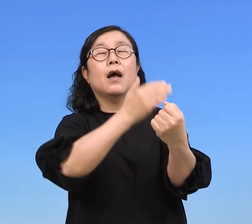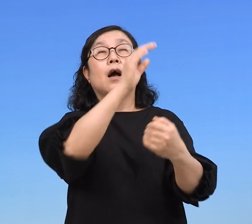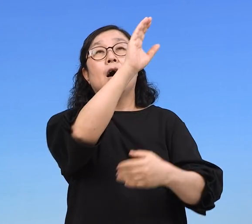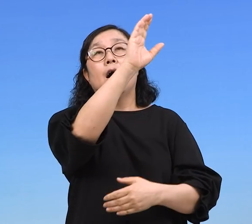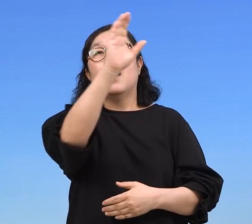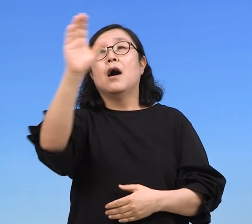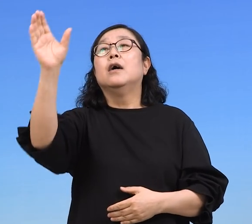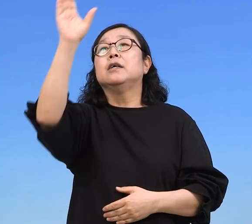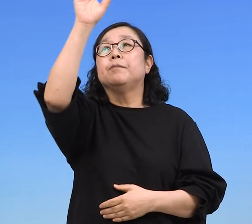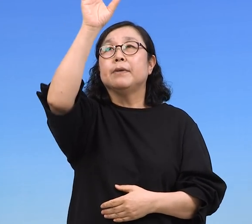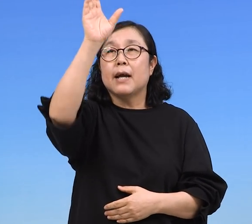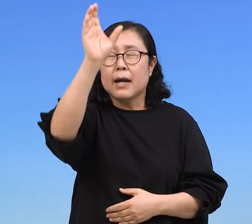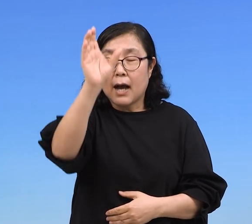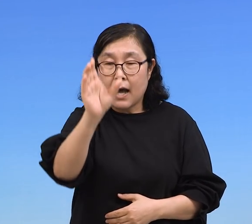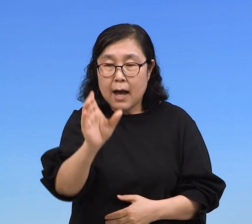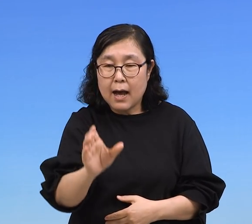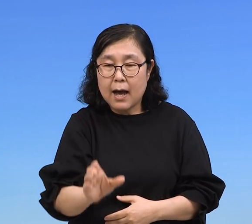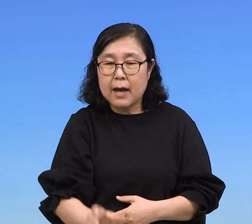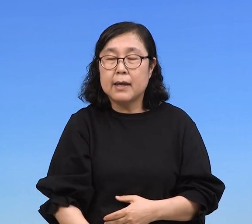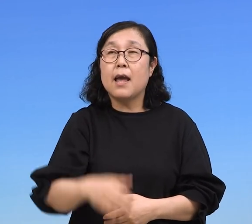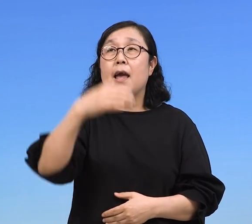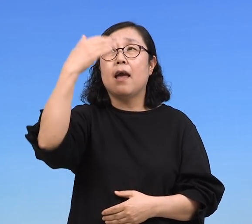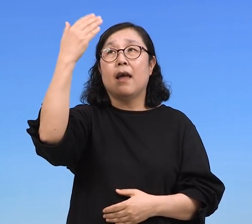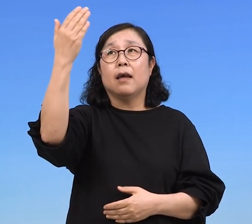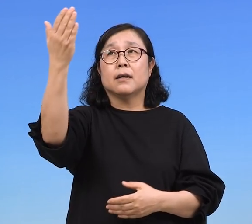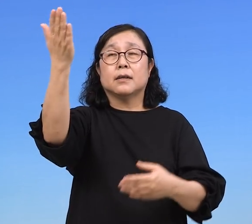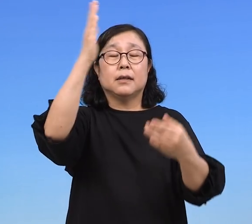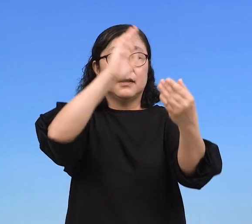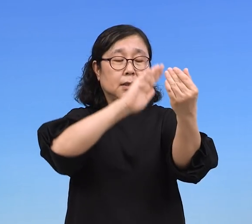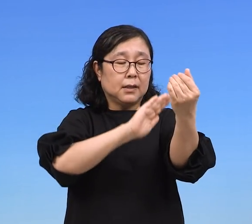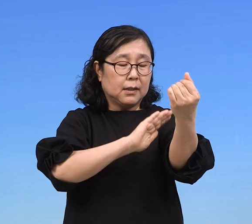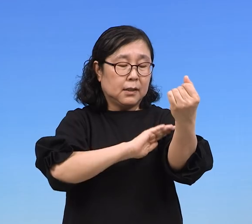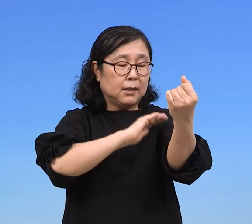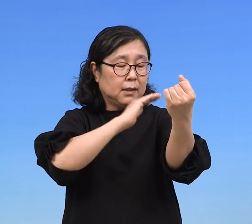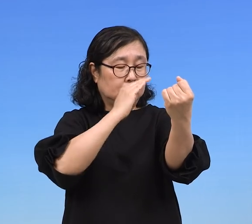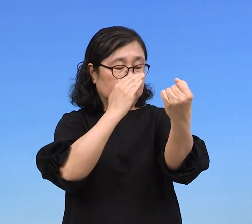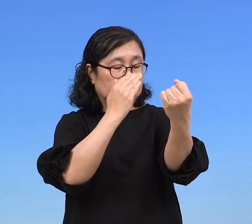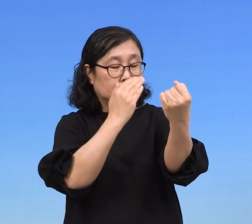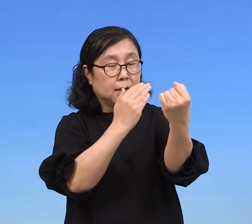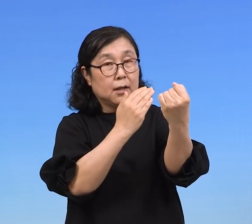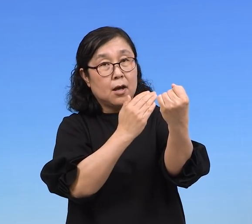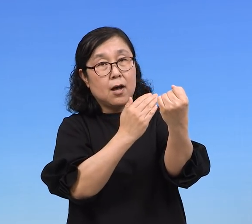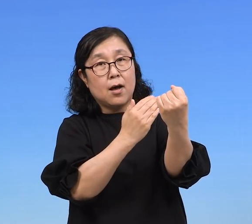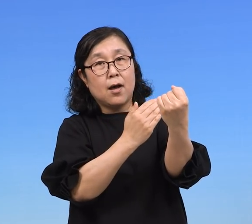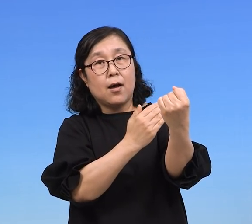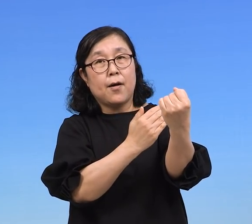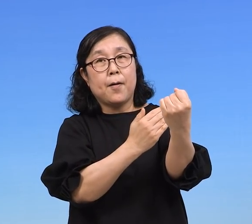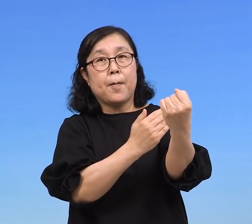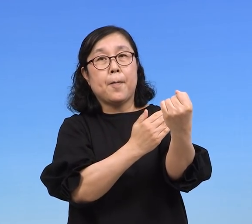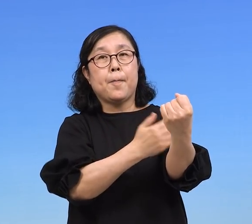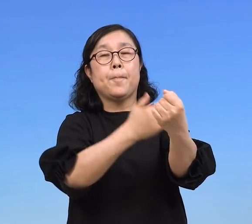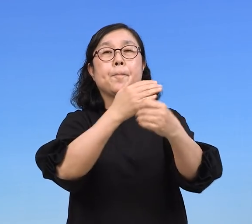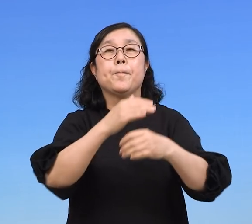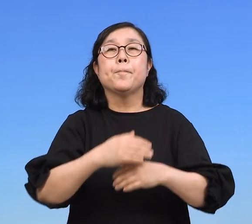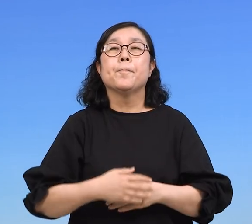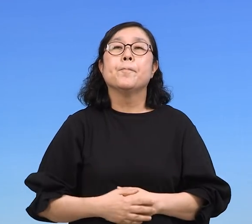십자가의 그 능력, 십자가의 그 능력.